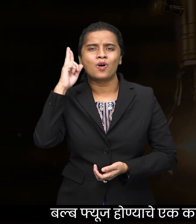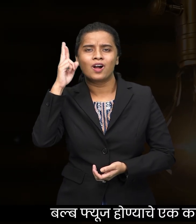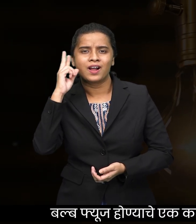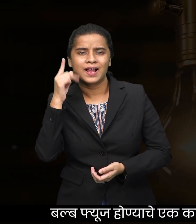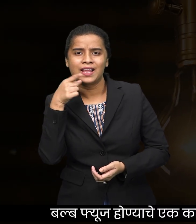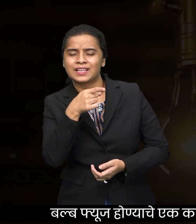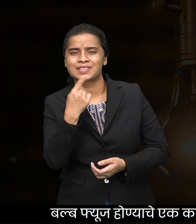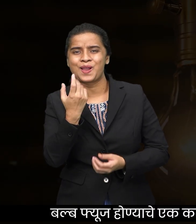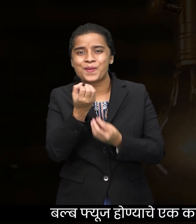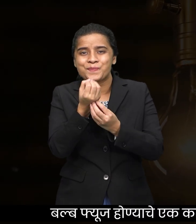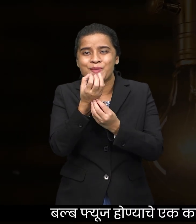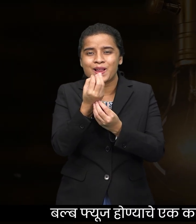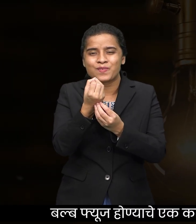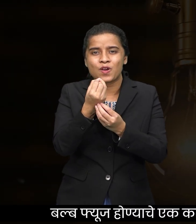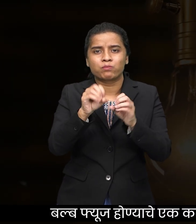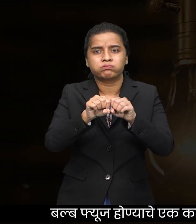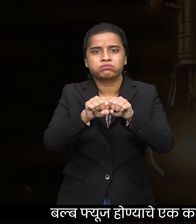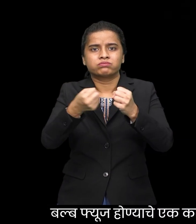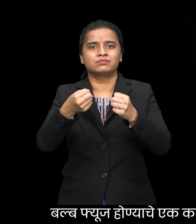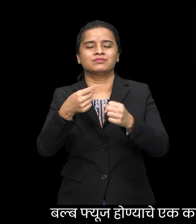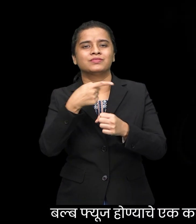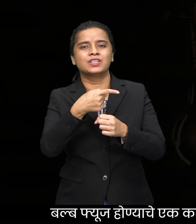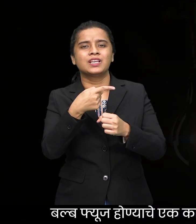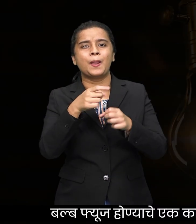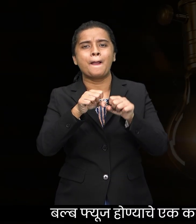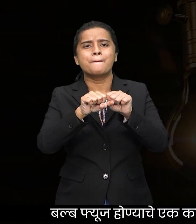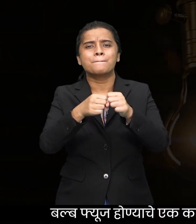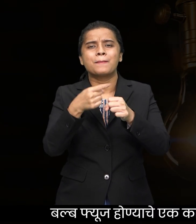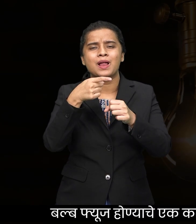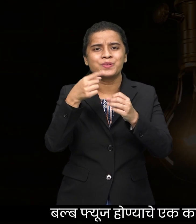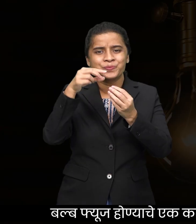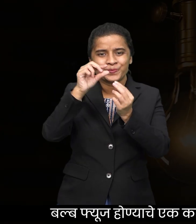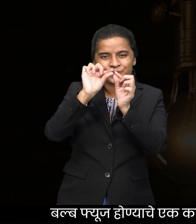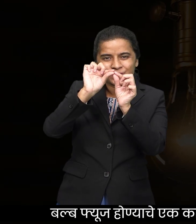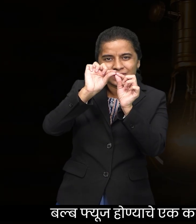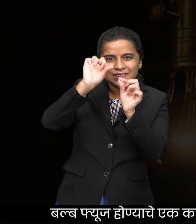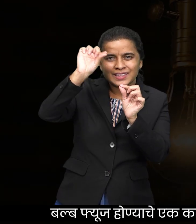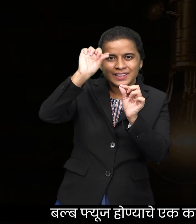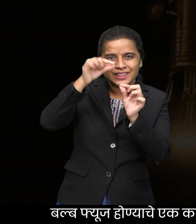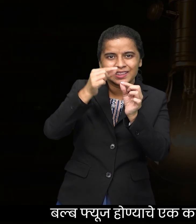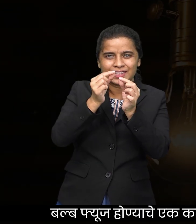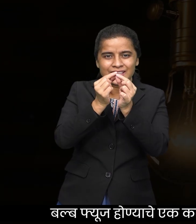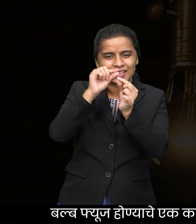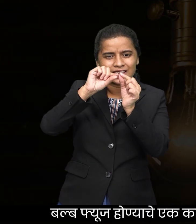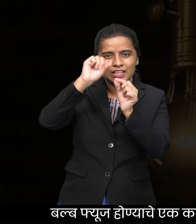बल्ब फ्यूज होण्याचे एक कारण म्हणजे त्याच्या फिलामेंटचे तुटणे.